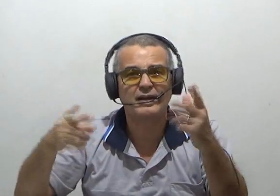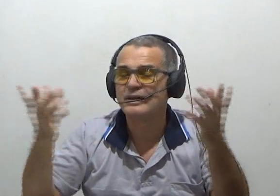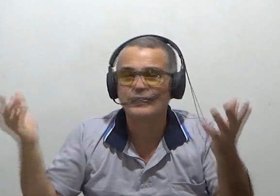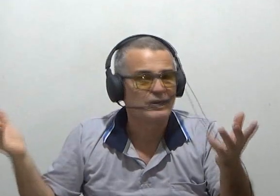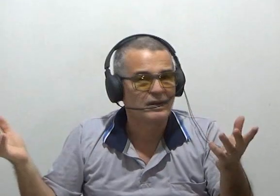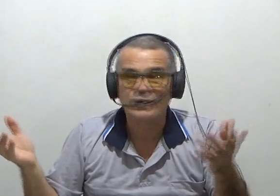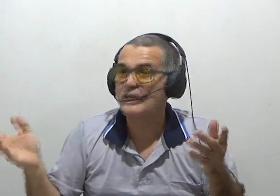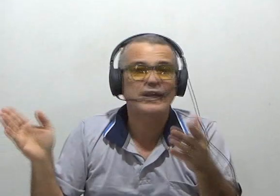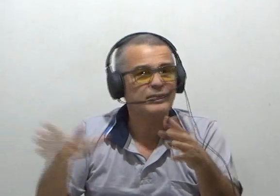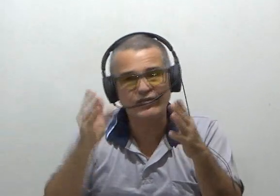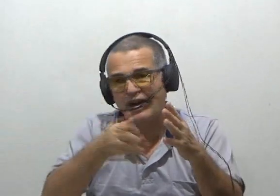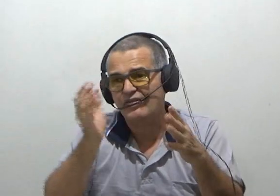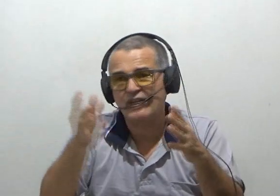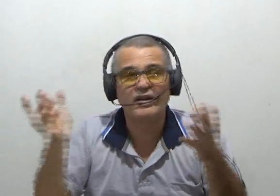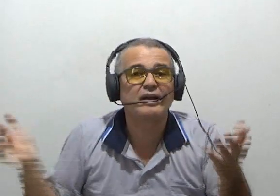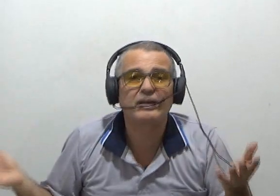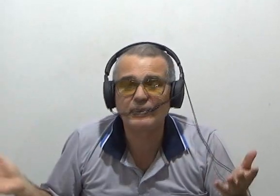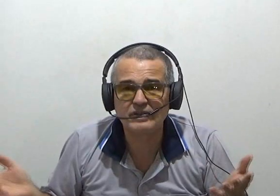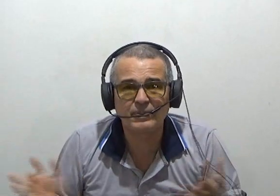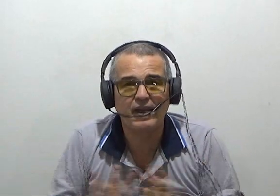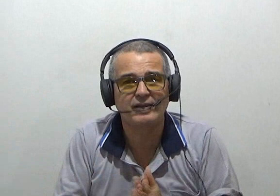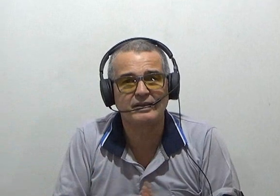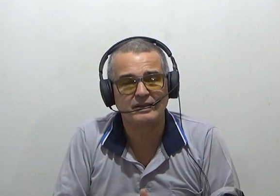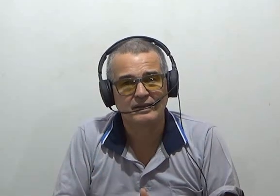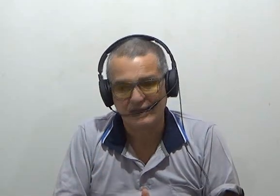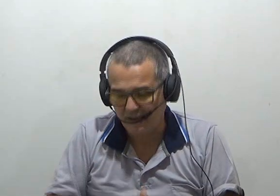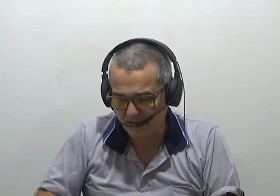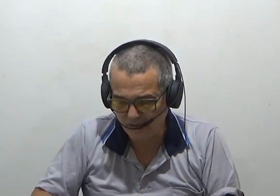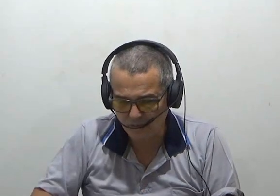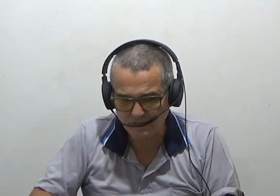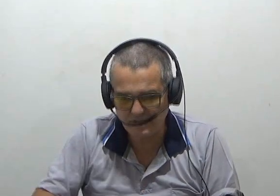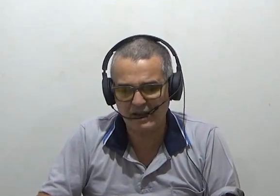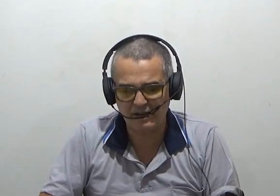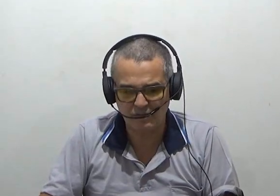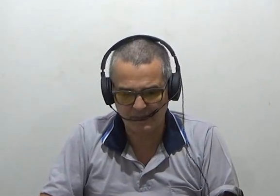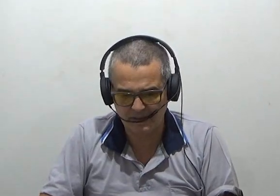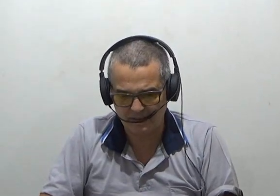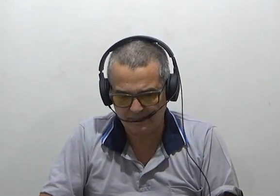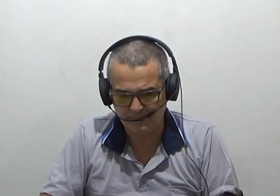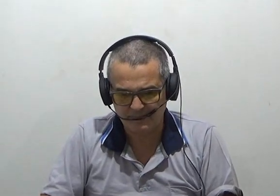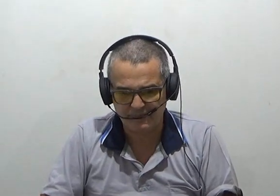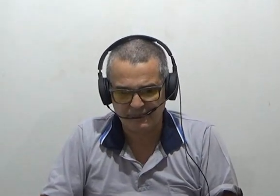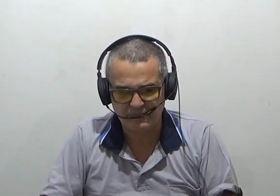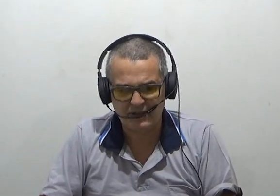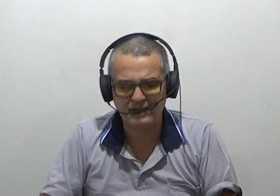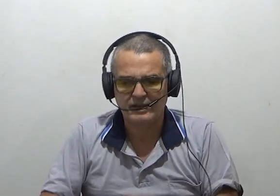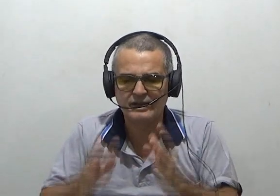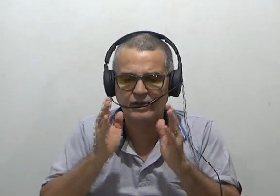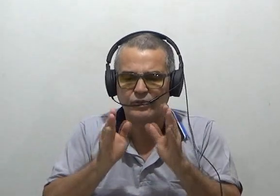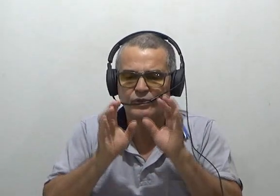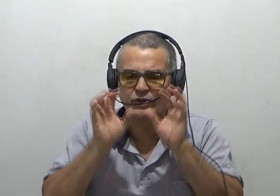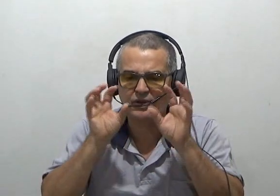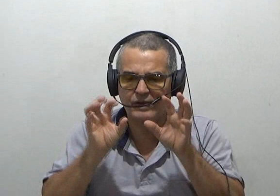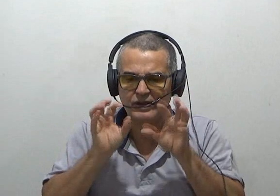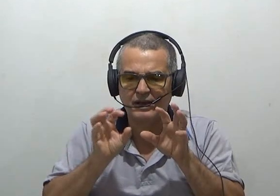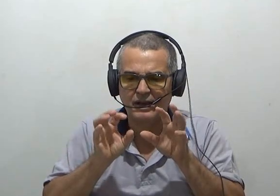e para lá. E o intérprete vai, se perde. Ele não consegue acompanhar. Tá?